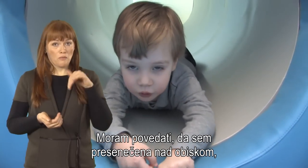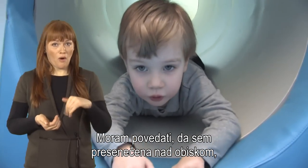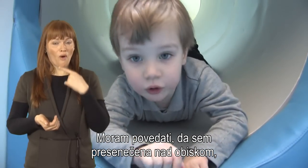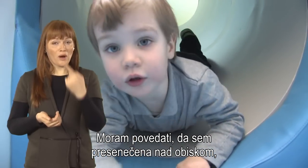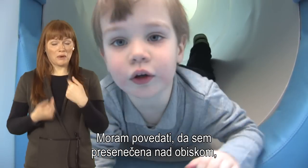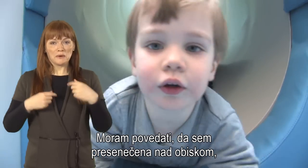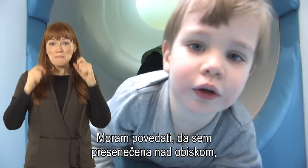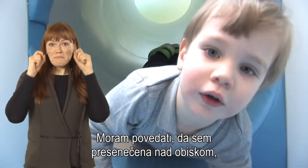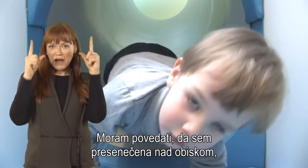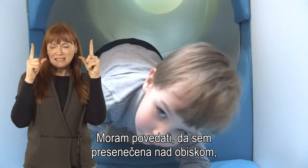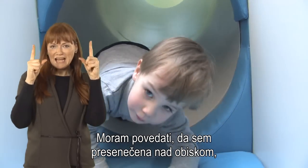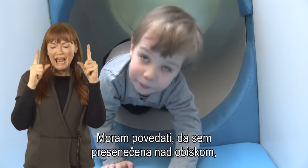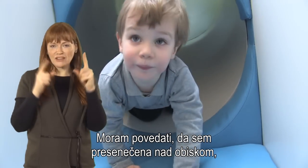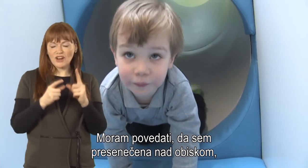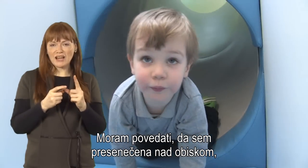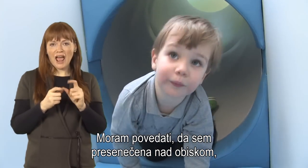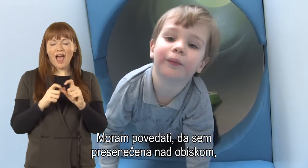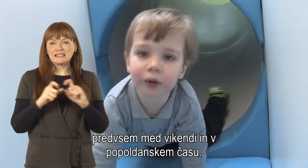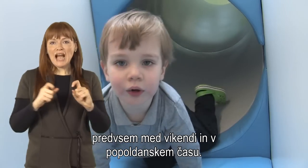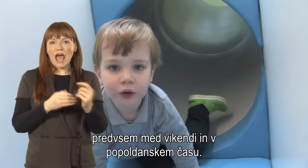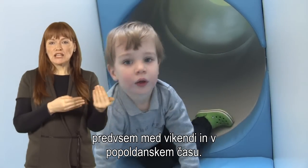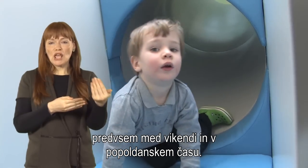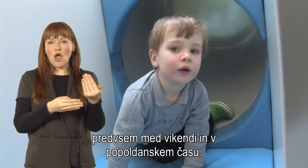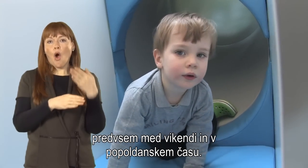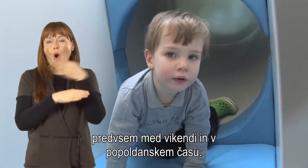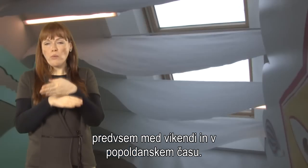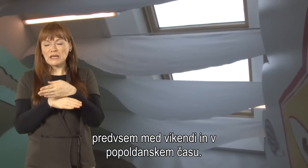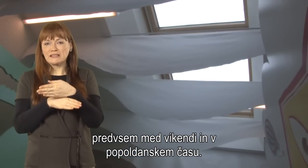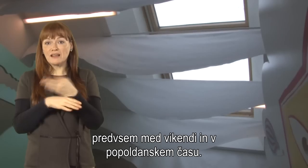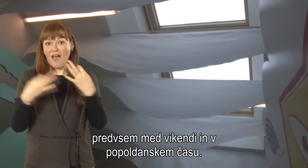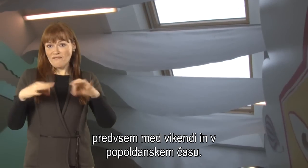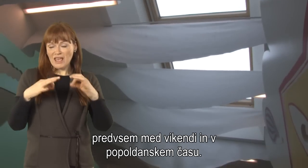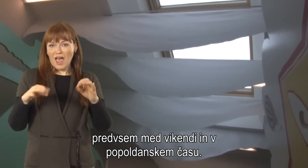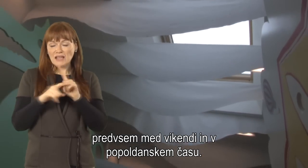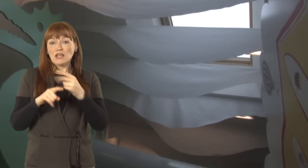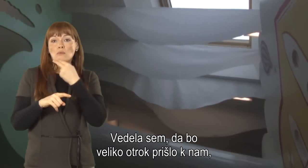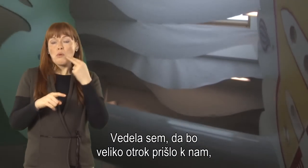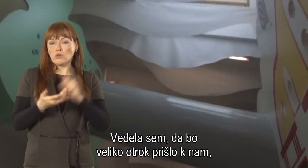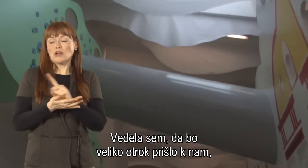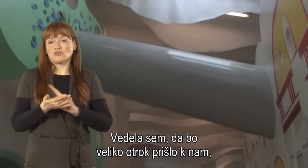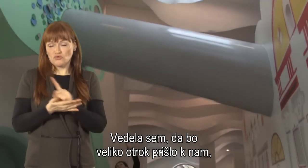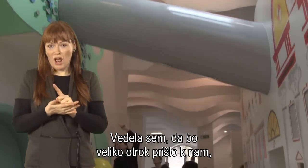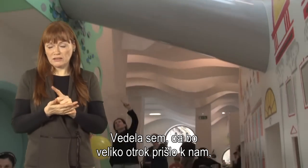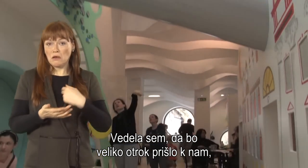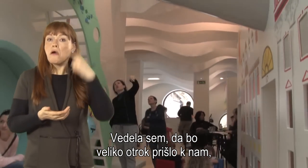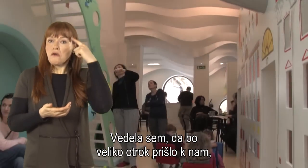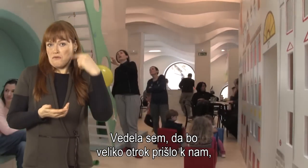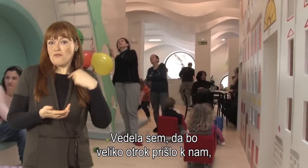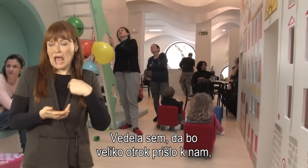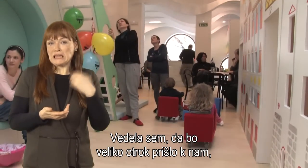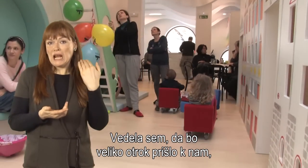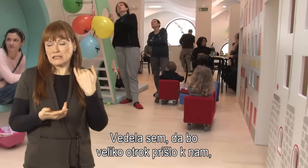Ja, jaz moram reči, da sem presenečena nad obiskom, predvsem za vikend in v popoldanskem času. Jaz sem seveda vedela, da bo